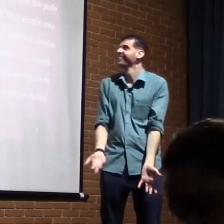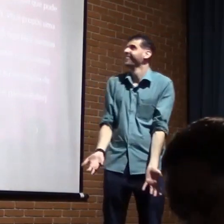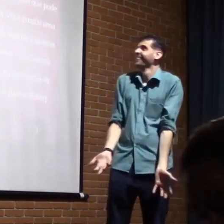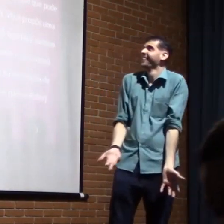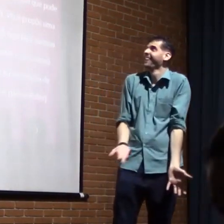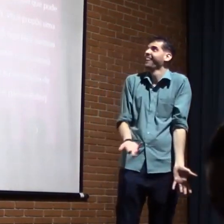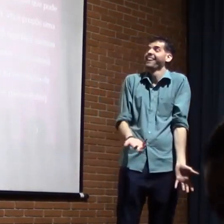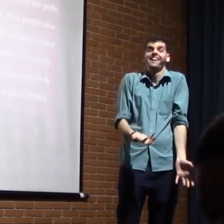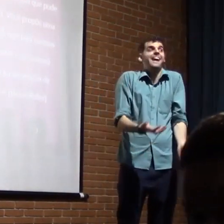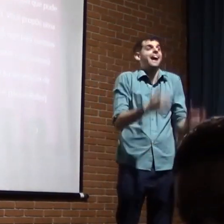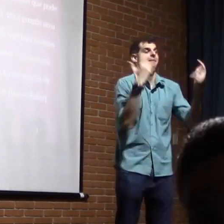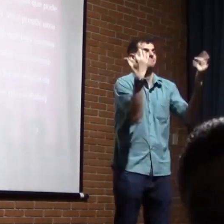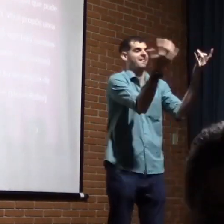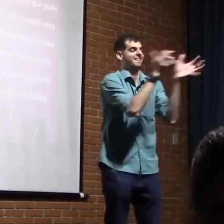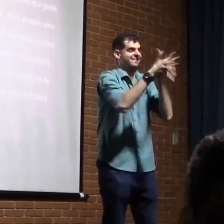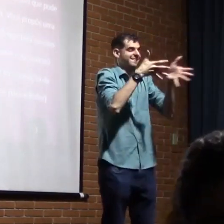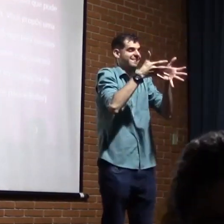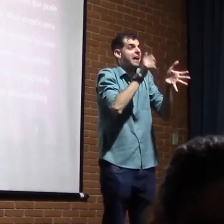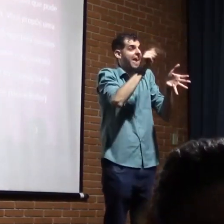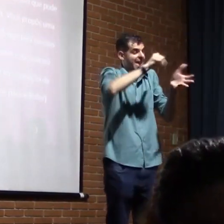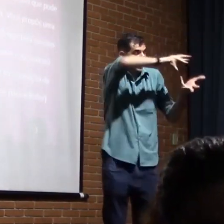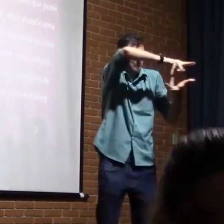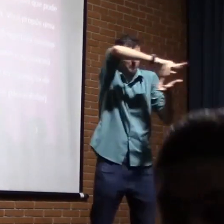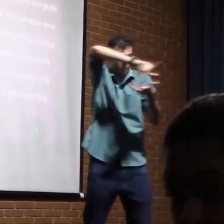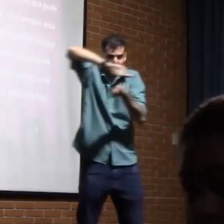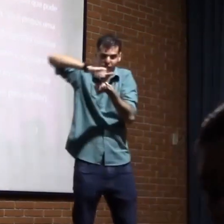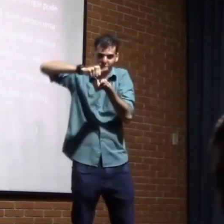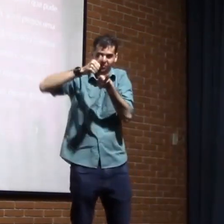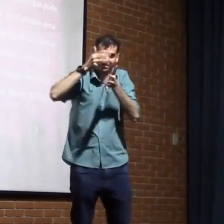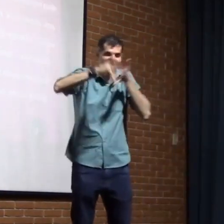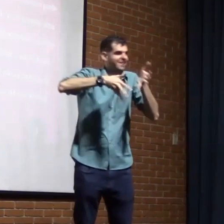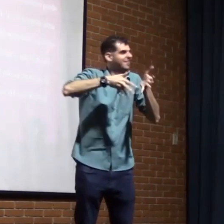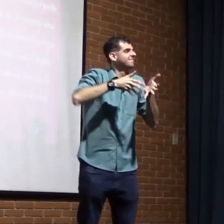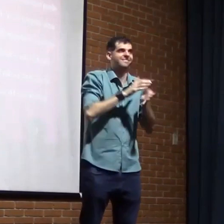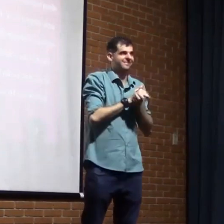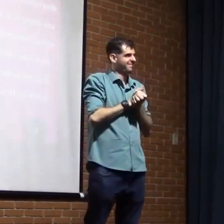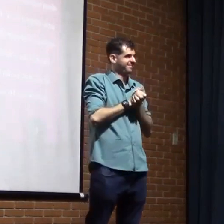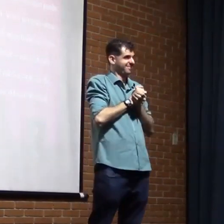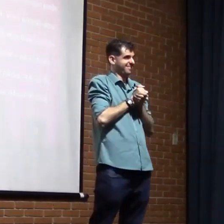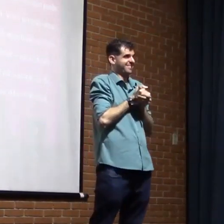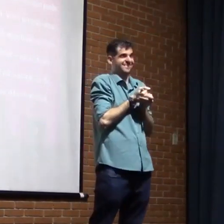seu histórico social, né? A língua de sinais ela é universal?